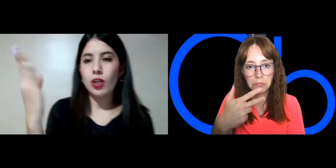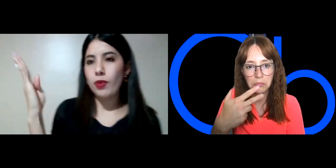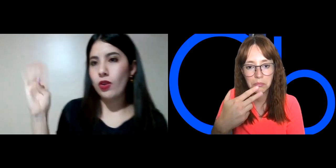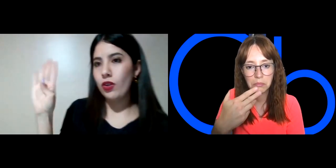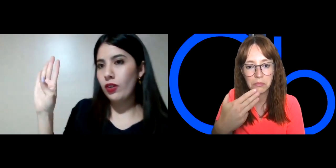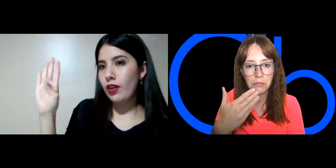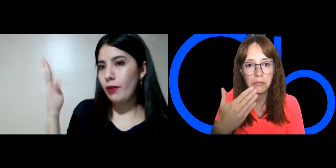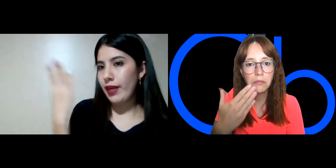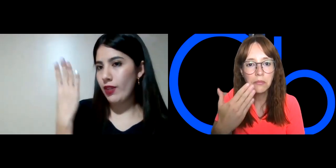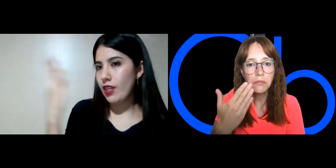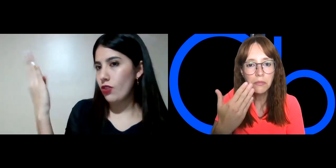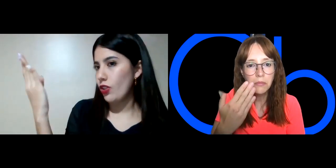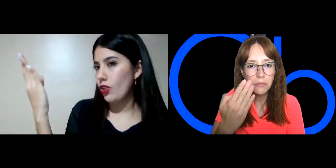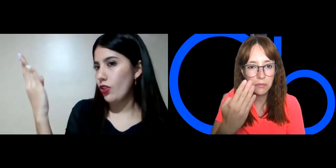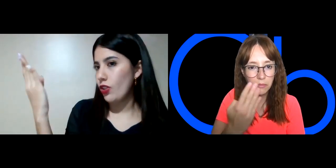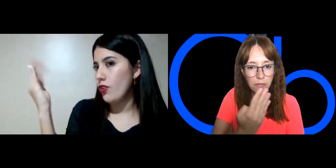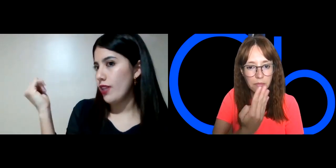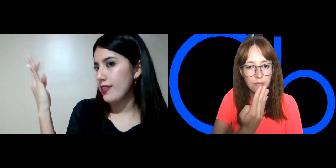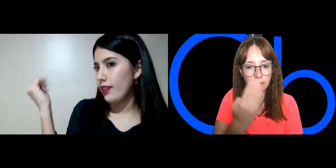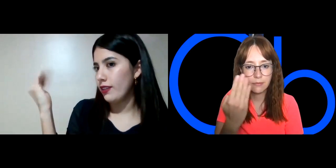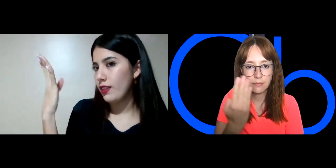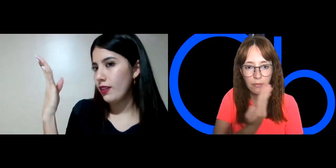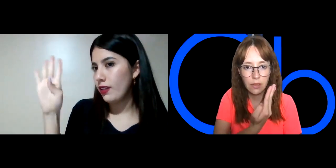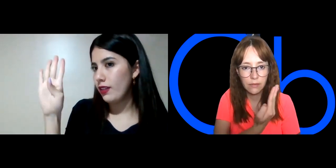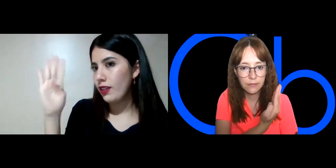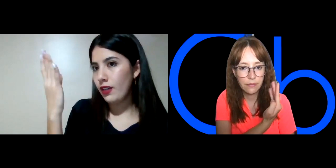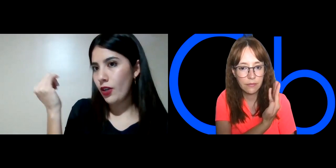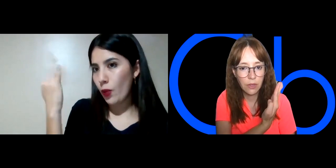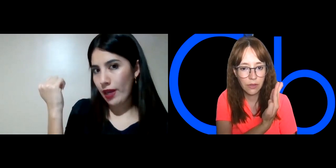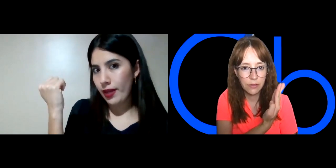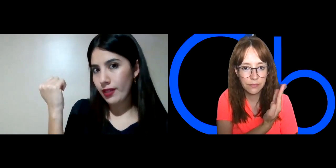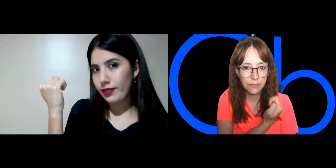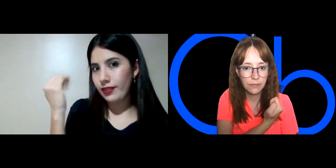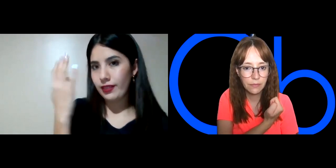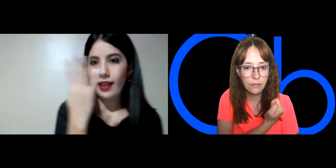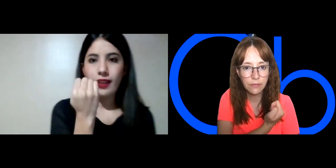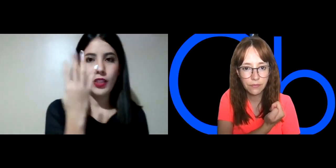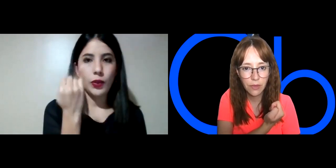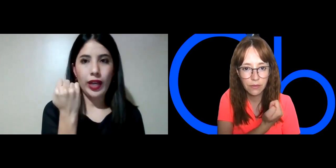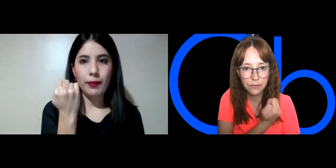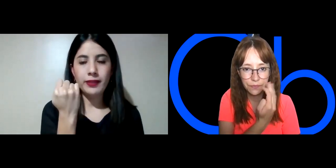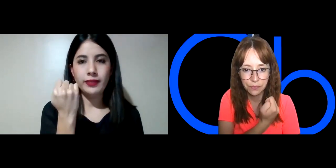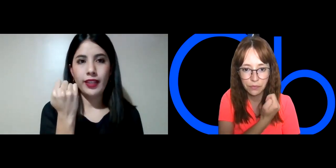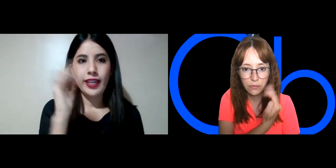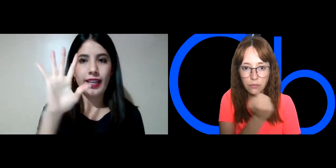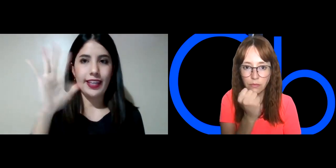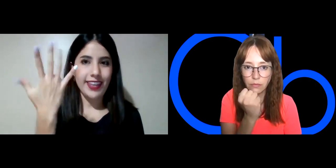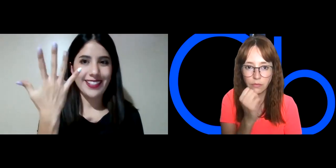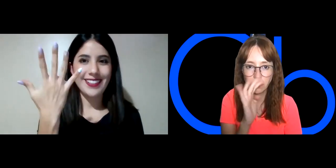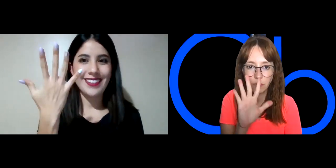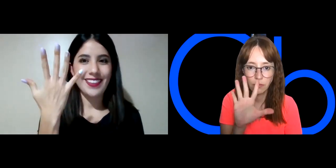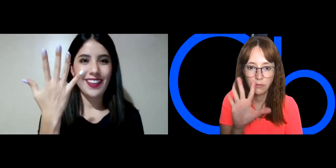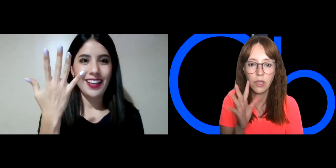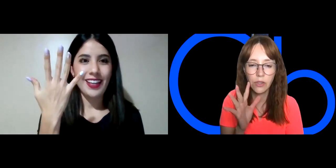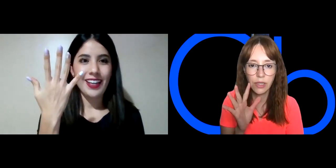es como mirando hacia nosotros, así. 9, Ujú. ajá, 9 y